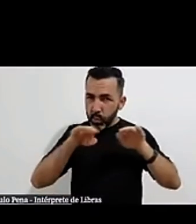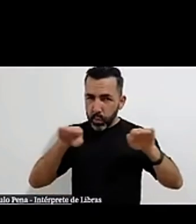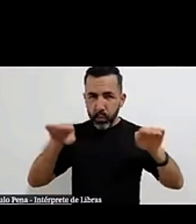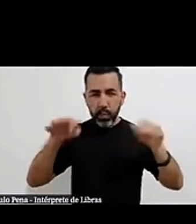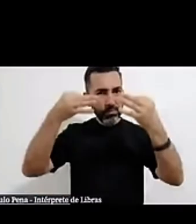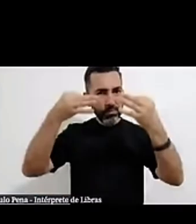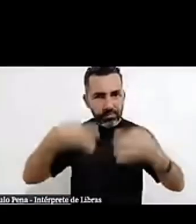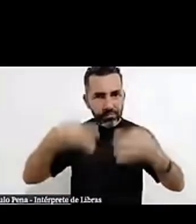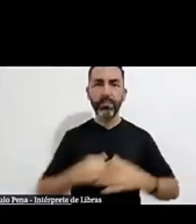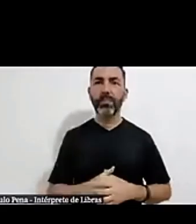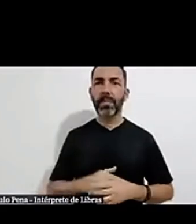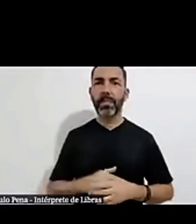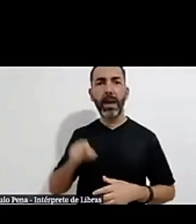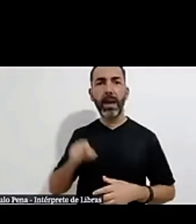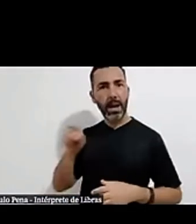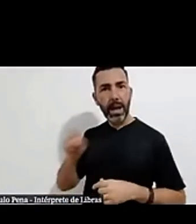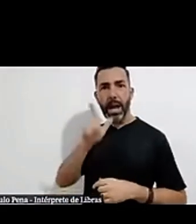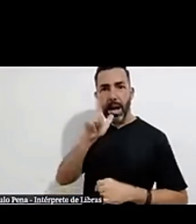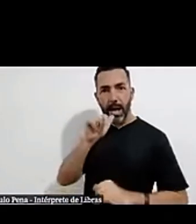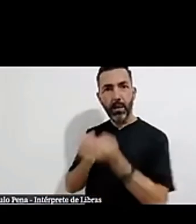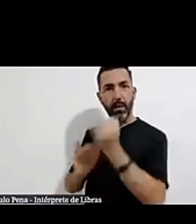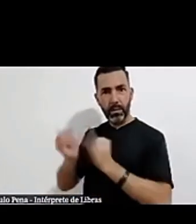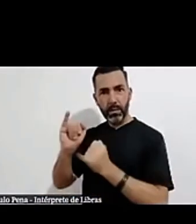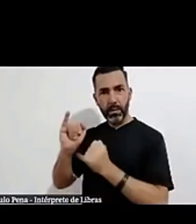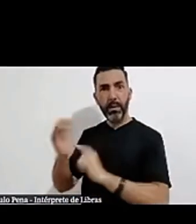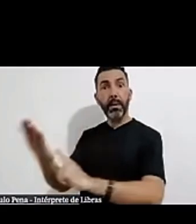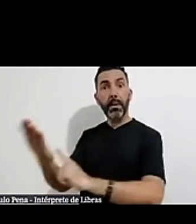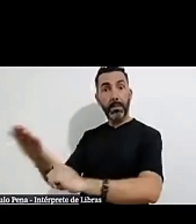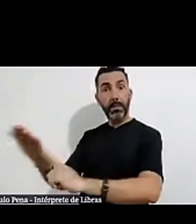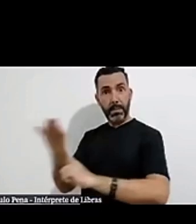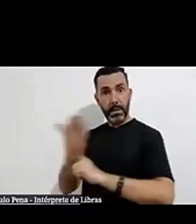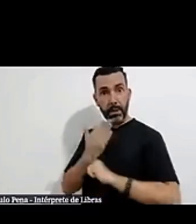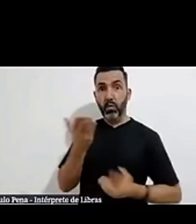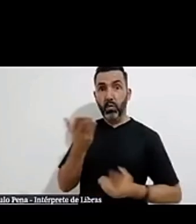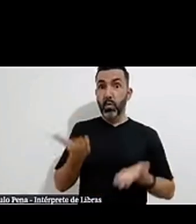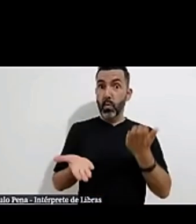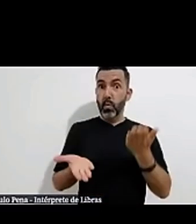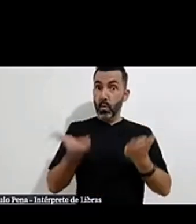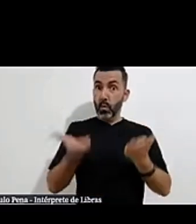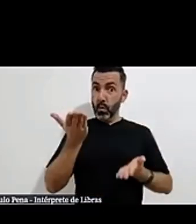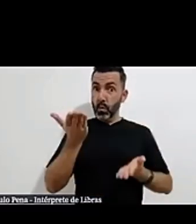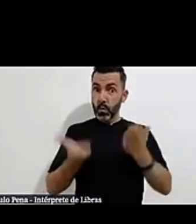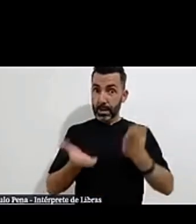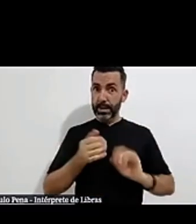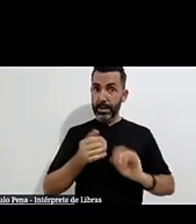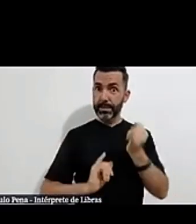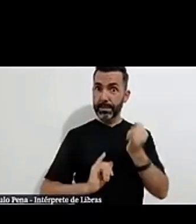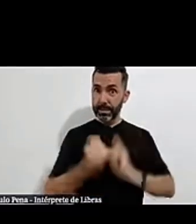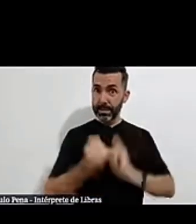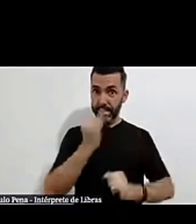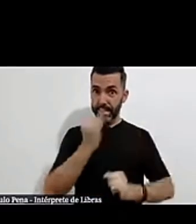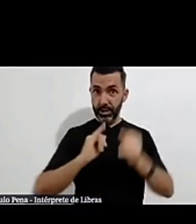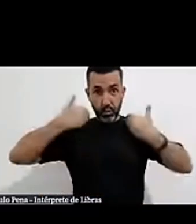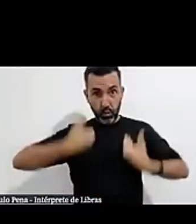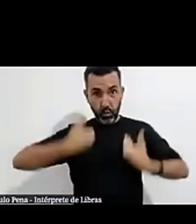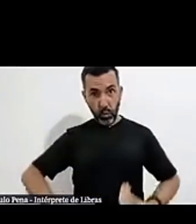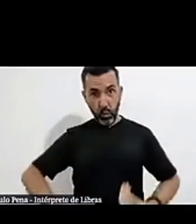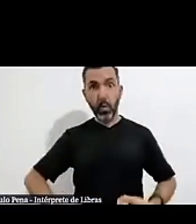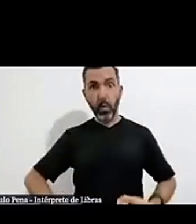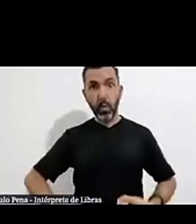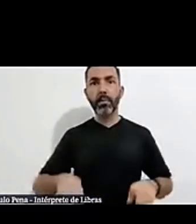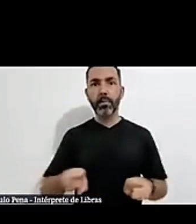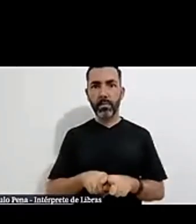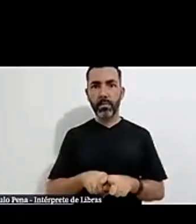magnetizada pode ajudar a manter esse equilíbrio hidrolítico mais eficiente, que é o equilíbrio entre a água e os eletrólitos,